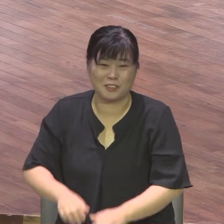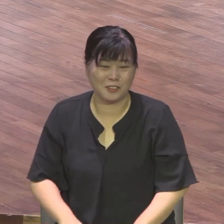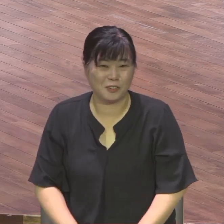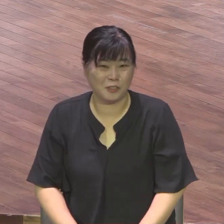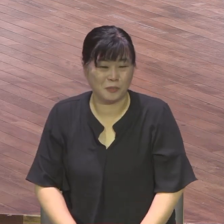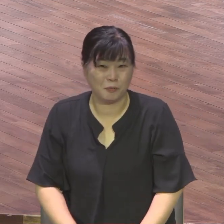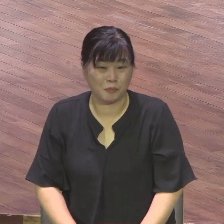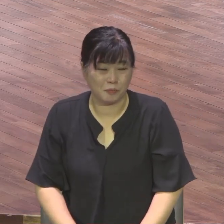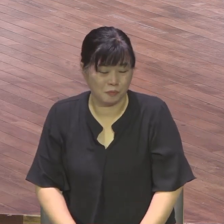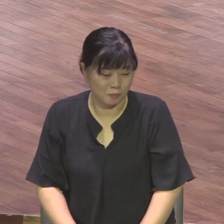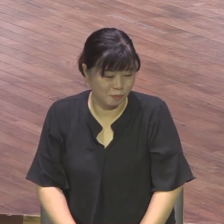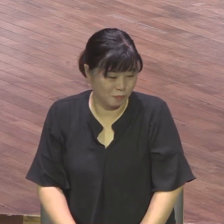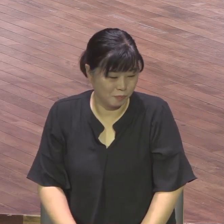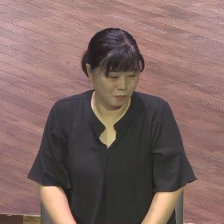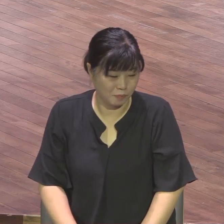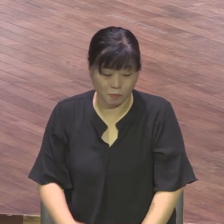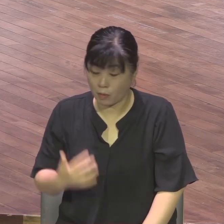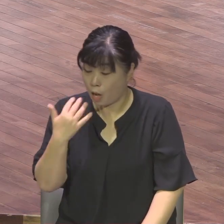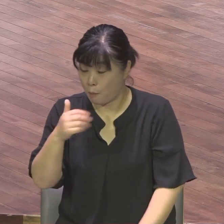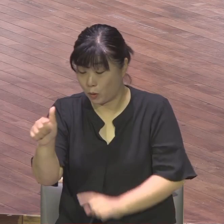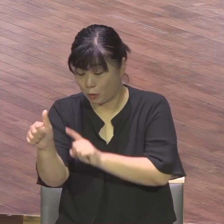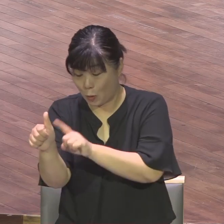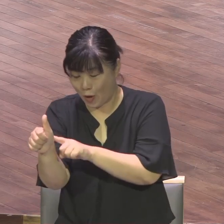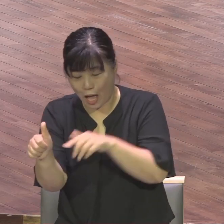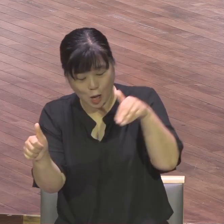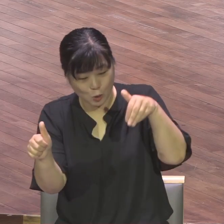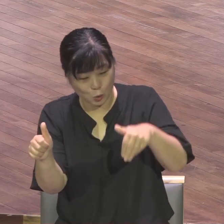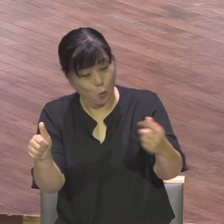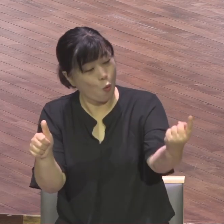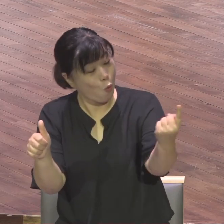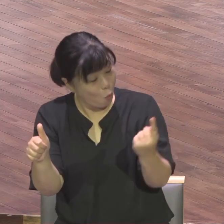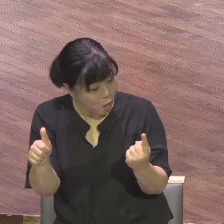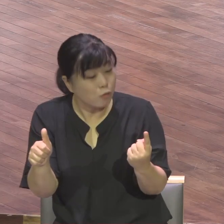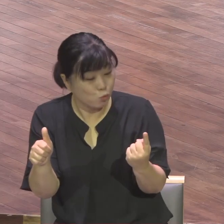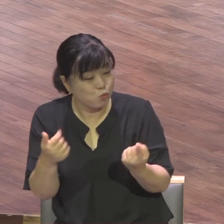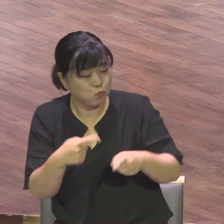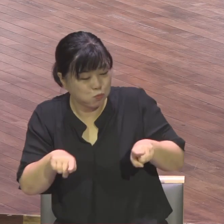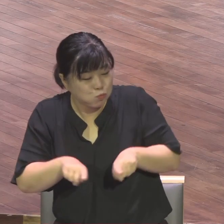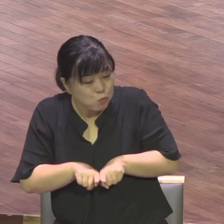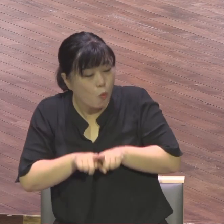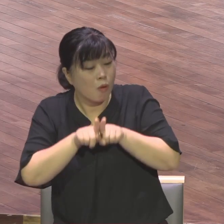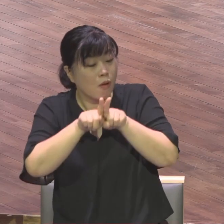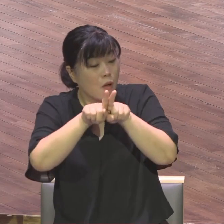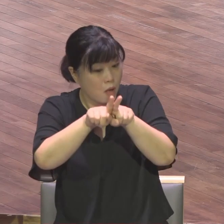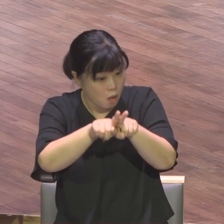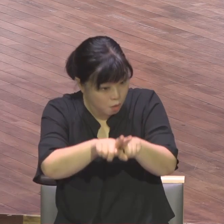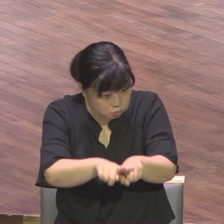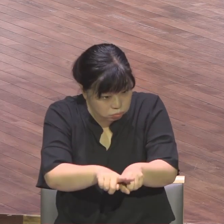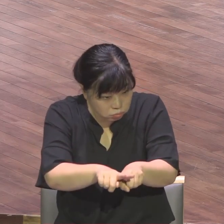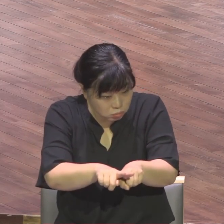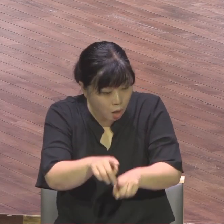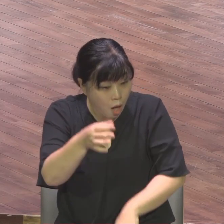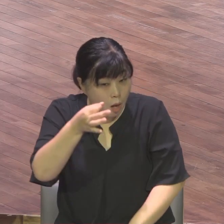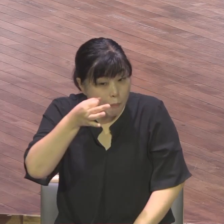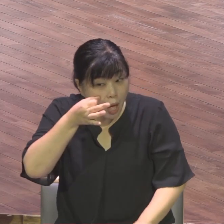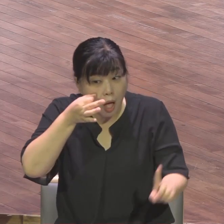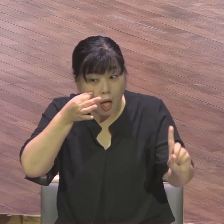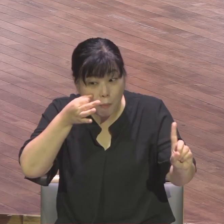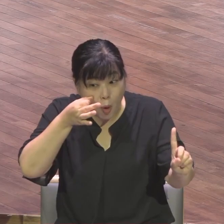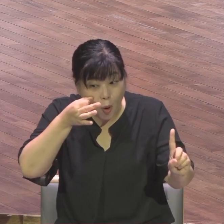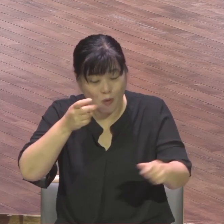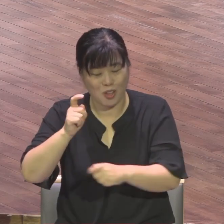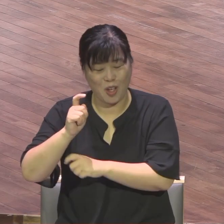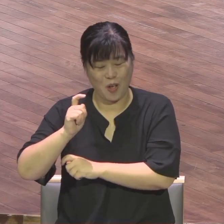베드로는요 고넬료가 보낸 사람들과 함께 이제 고넬료 집에 그렇게 도착을 했는데 이 고넬료가 베드로를